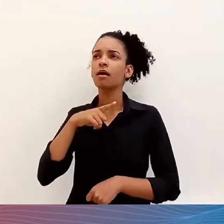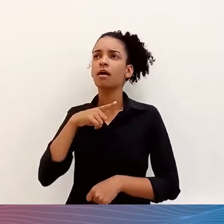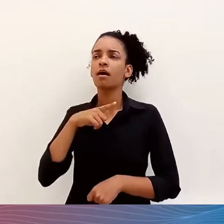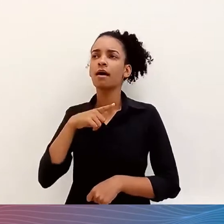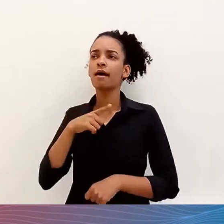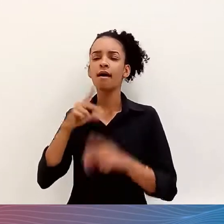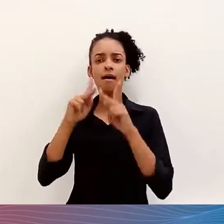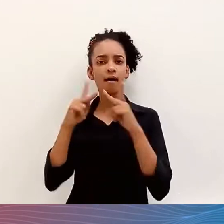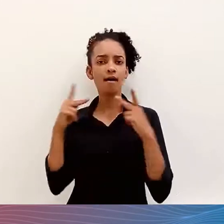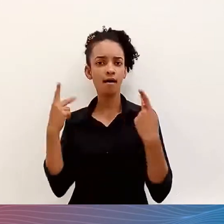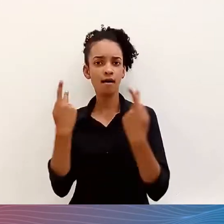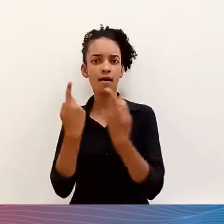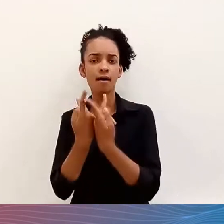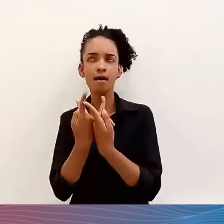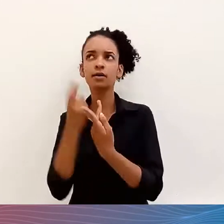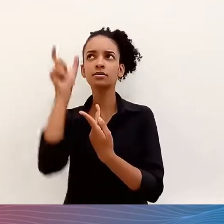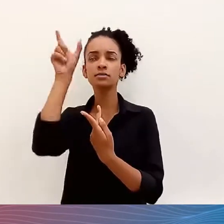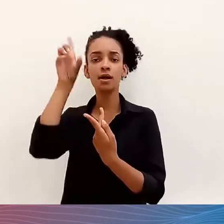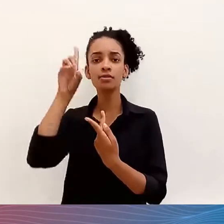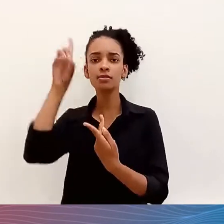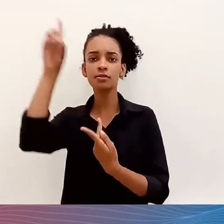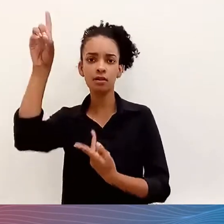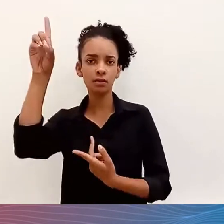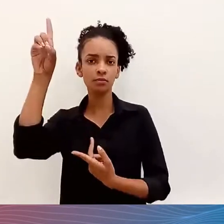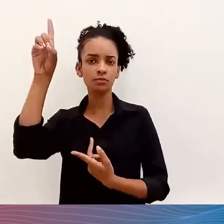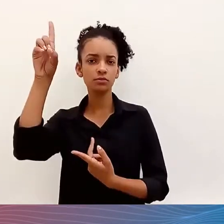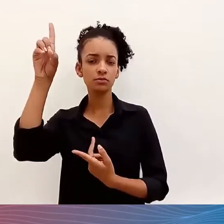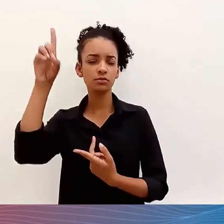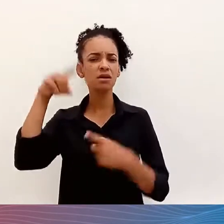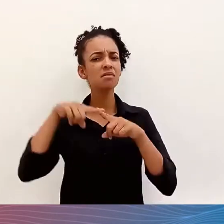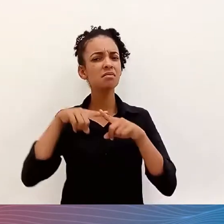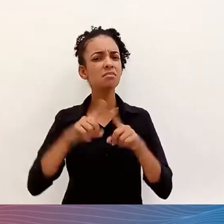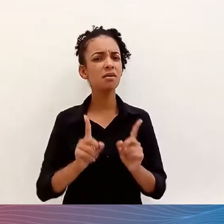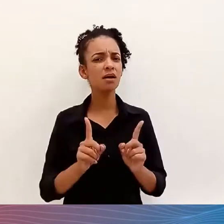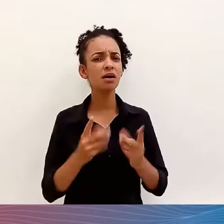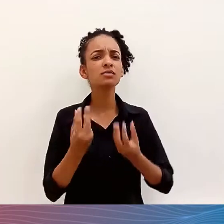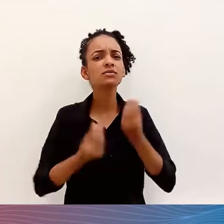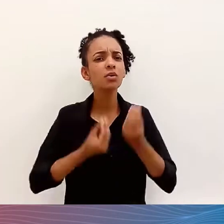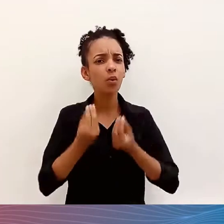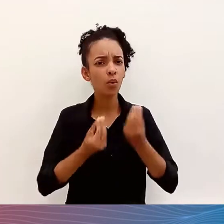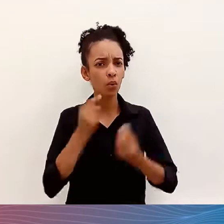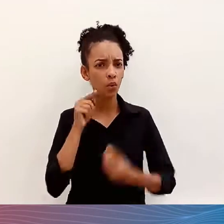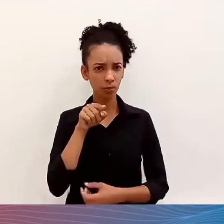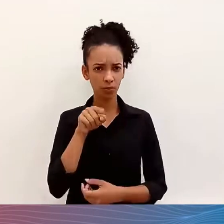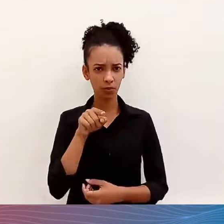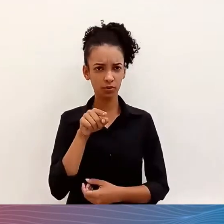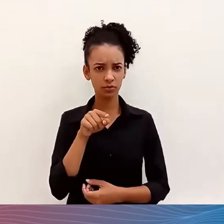Mas como é isso? Romanos nos mostra que isso depende da